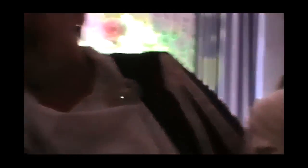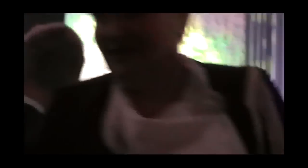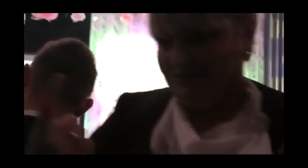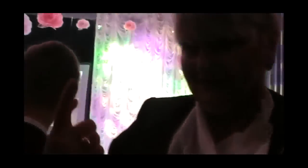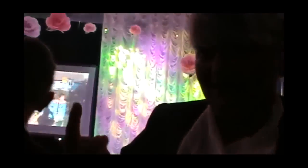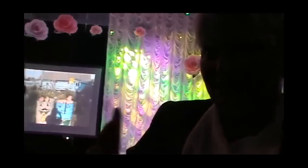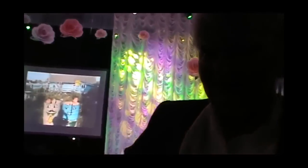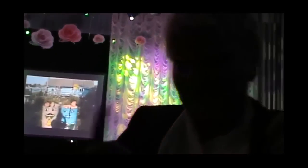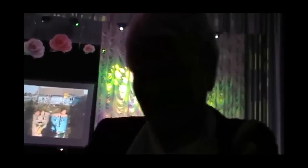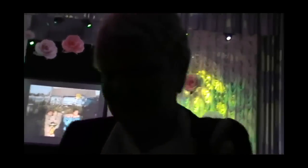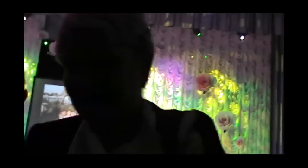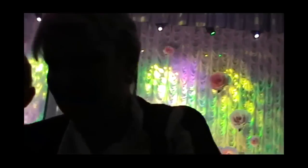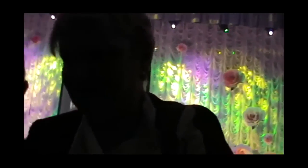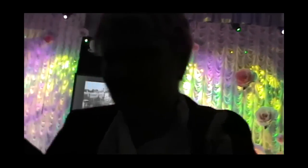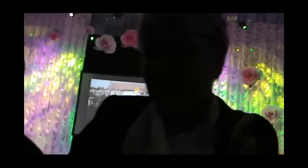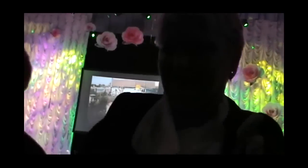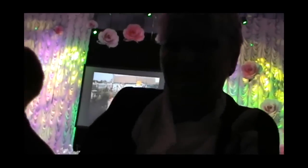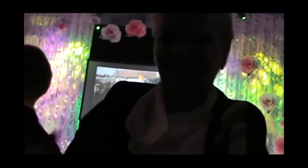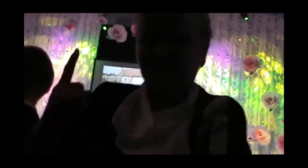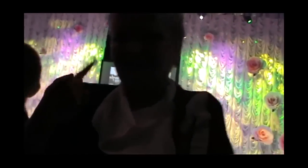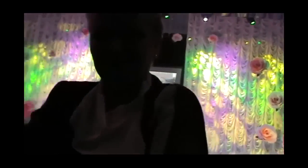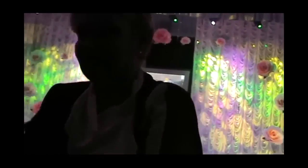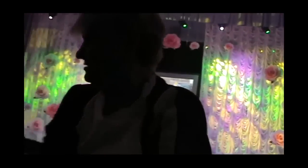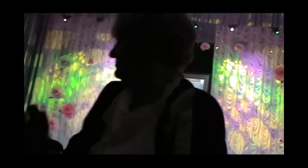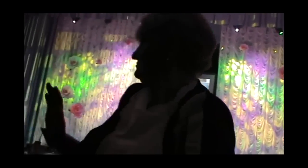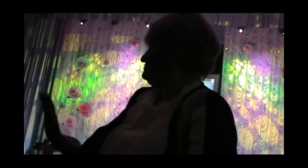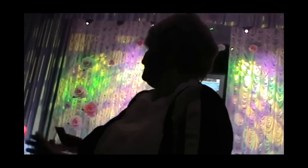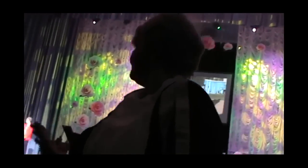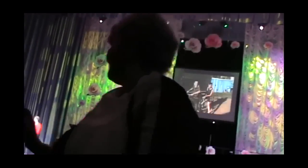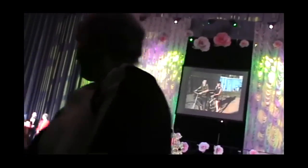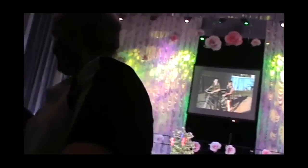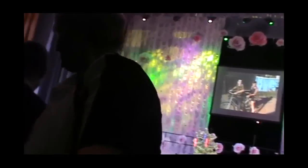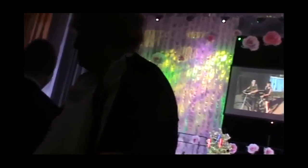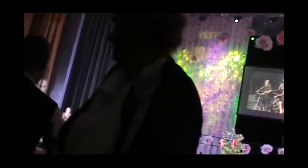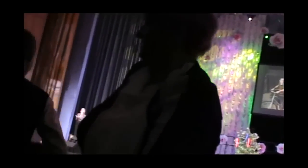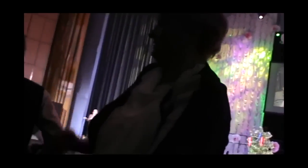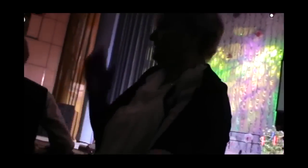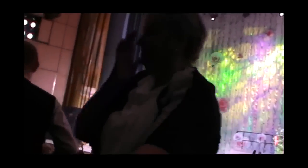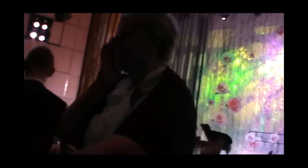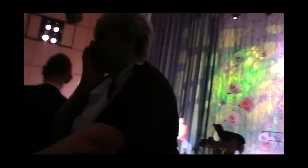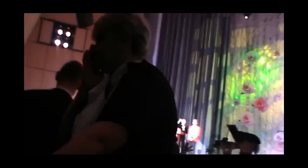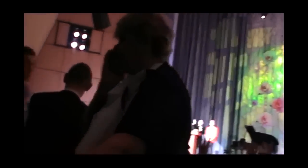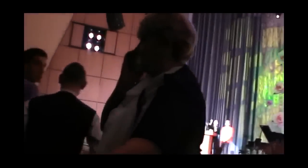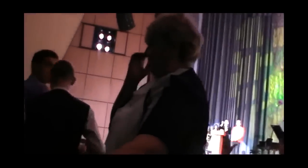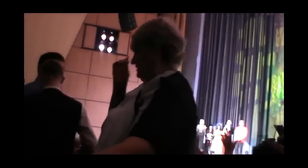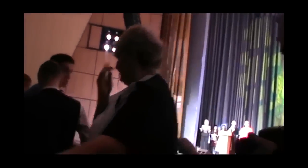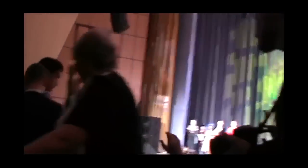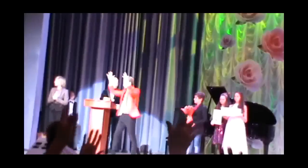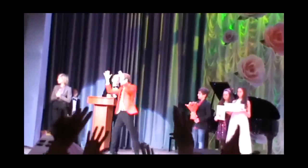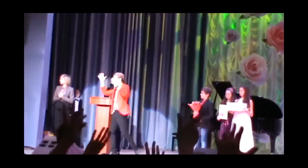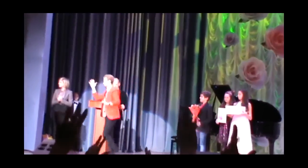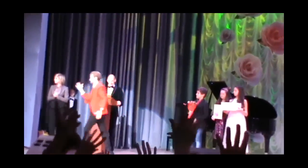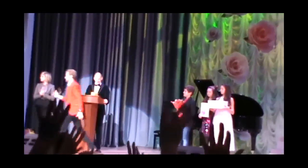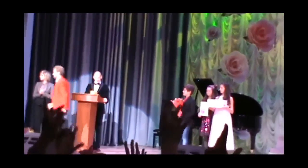Надежда, мама Любовь Васильевна сегодня шествует к нам. Любовь Васильевна, пожалуйста, если вы нас видите, пожалуйста,